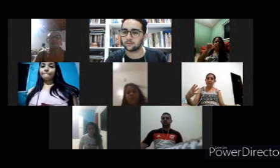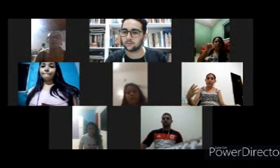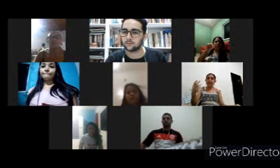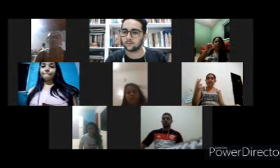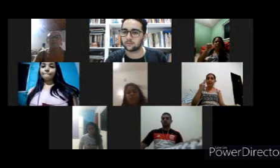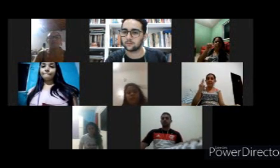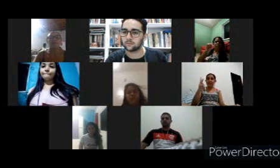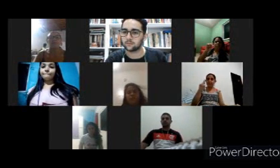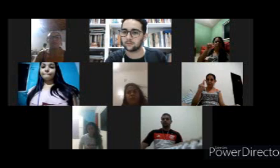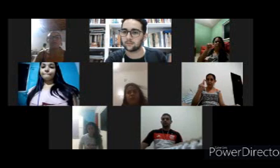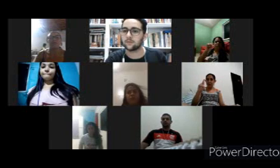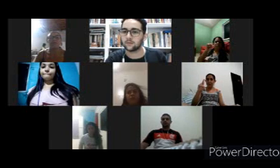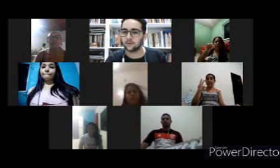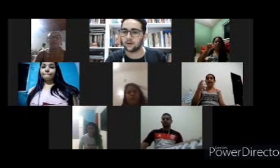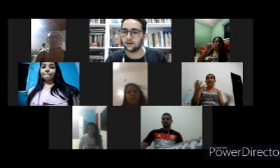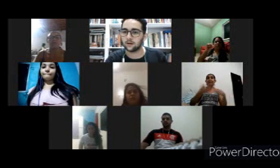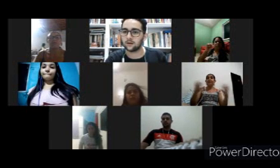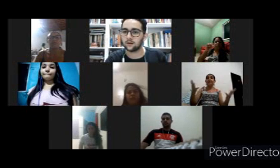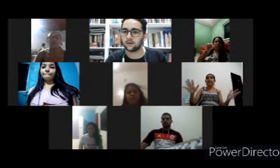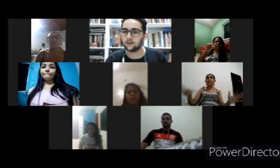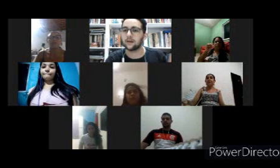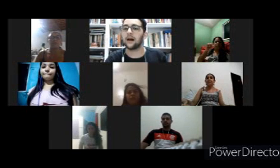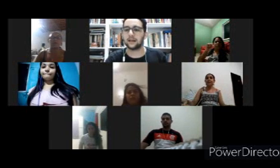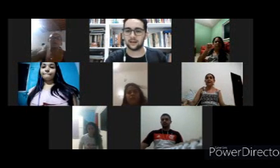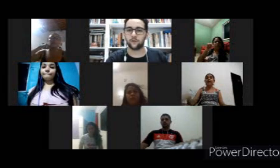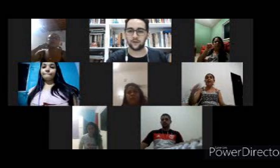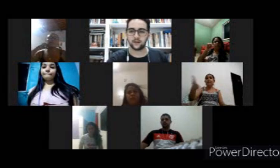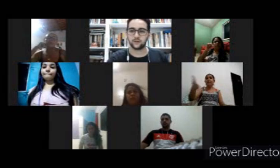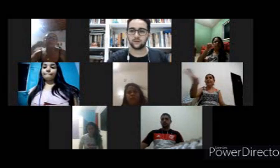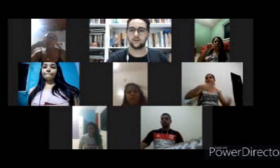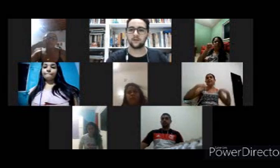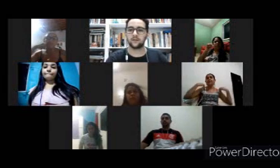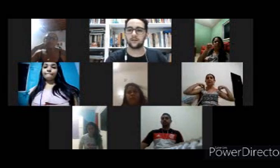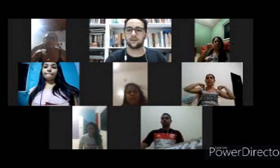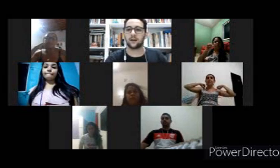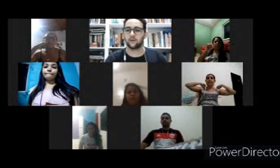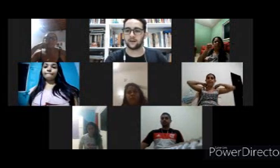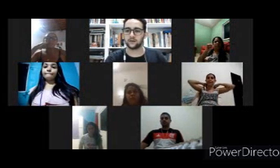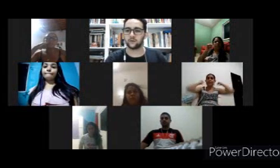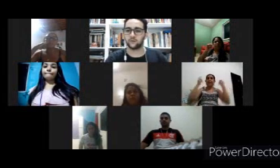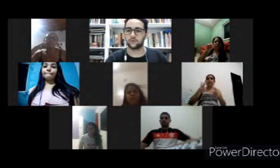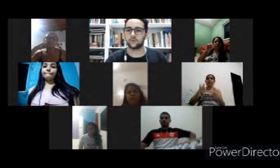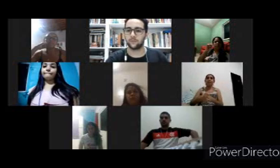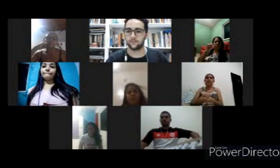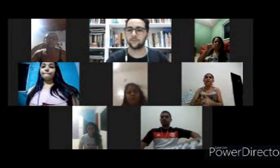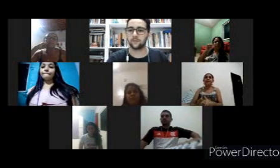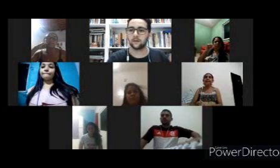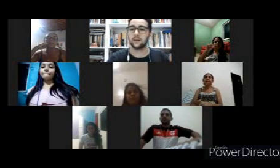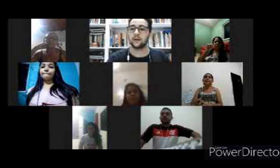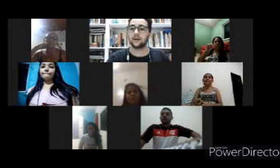tem 2 R juntos. Aí eu fico em dúvida como é. Ah, tá, Aí eu não vi falar que a moça entrou. Tá, Você vou pode falar explicar de novo?